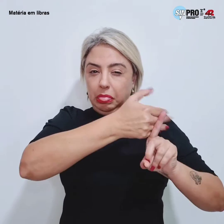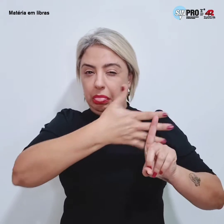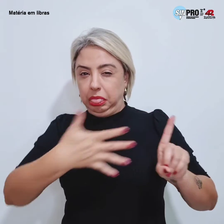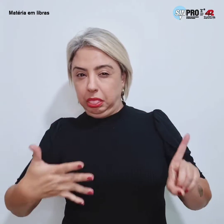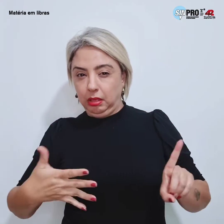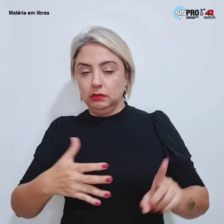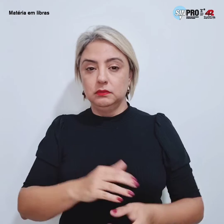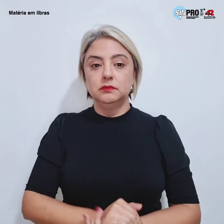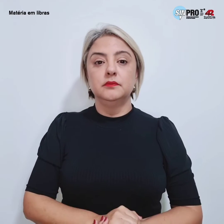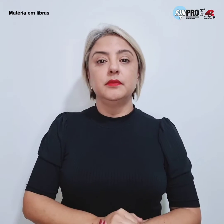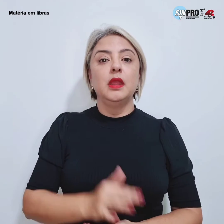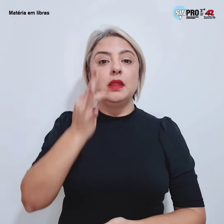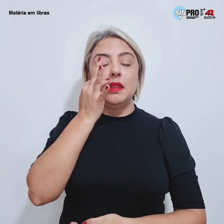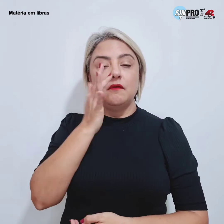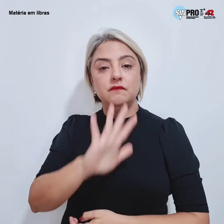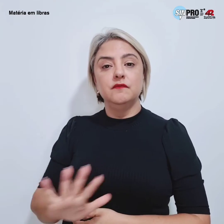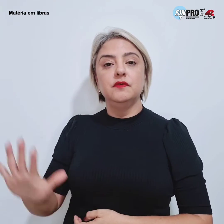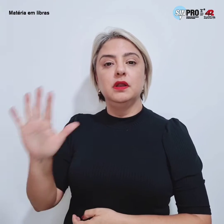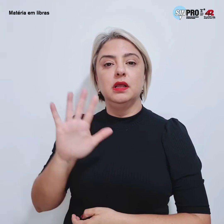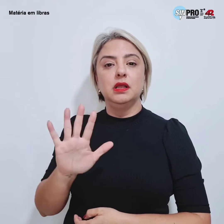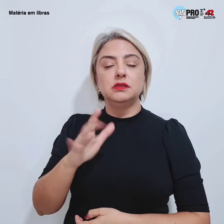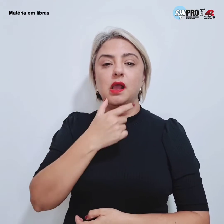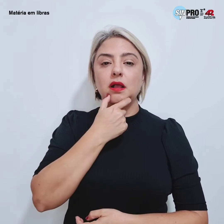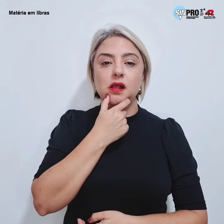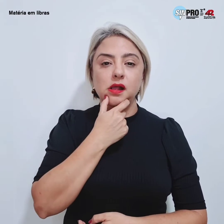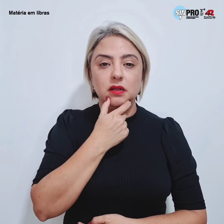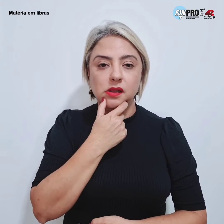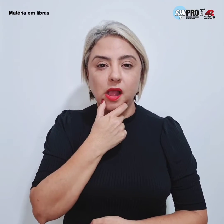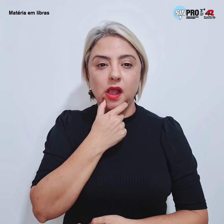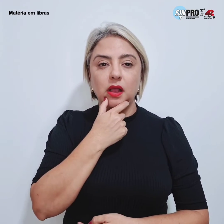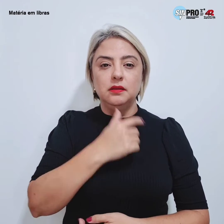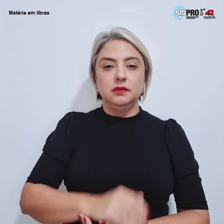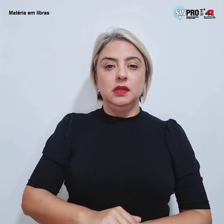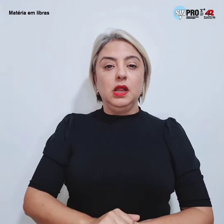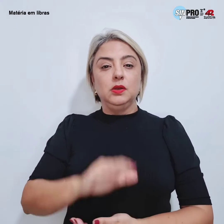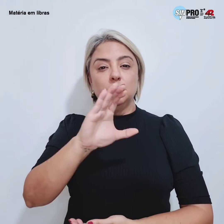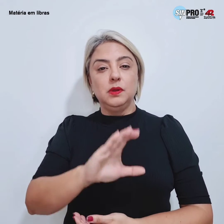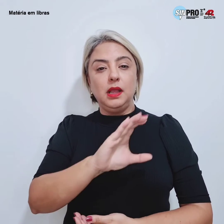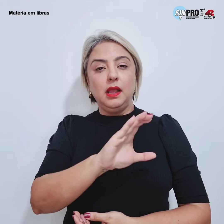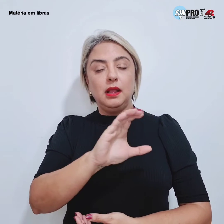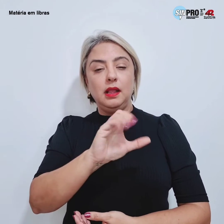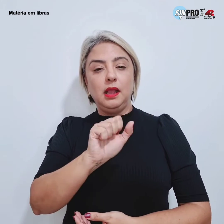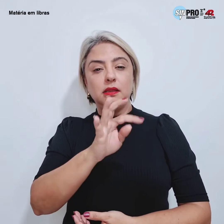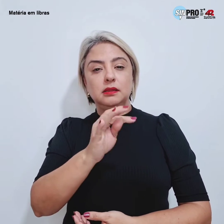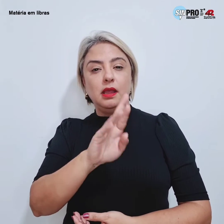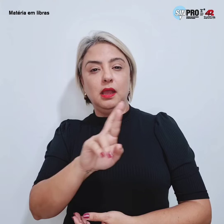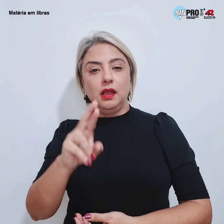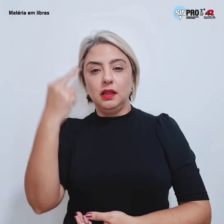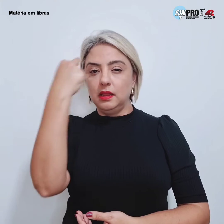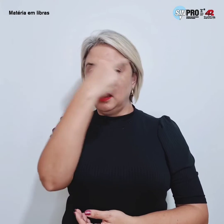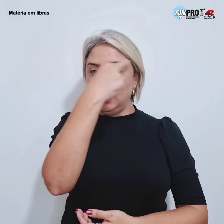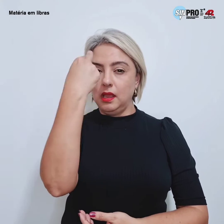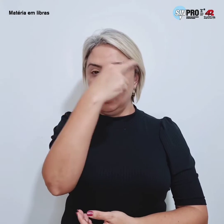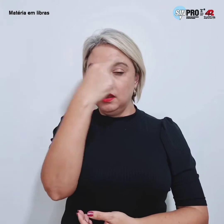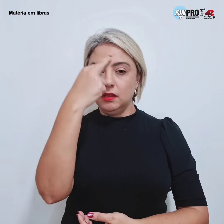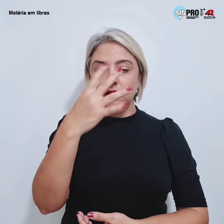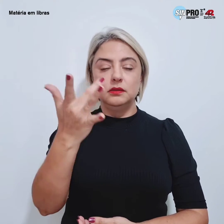Na França, em Londres, no Catar, na Rússia, na Índia e